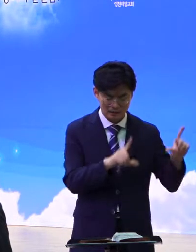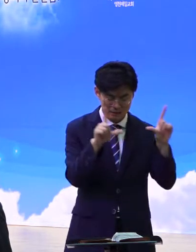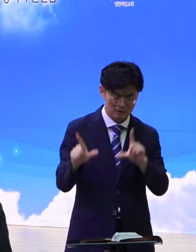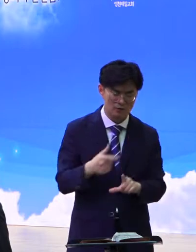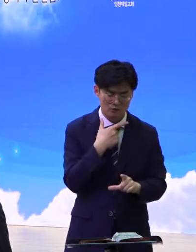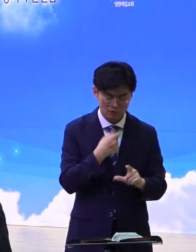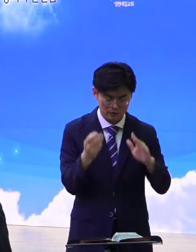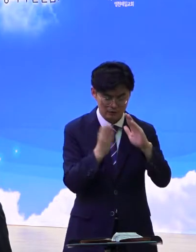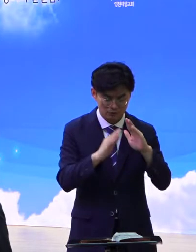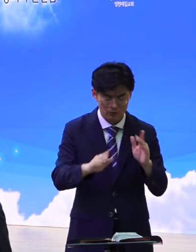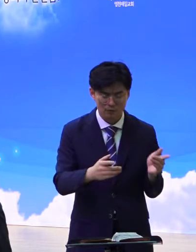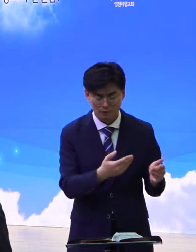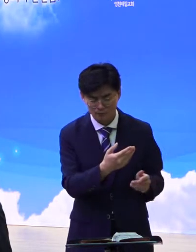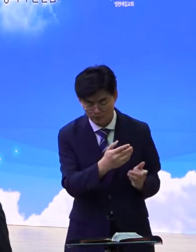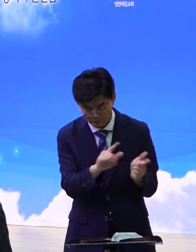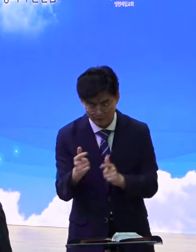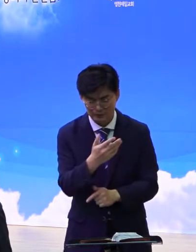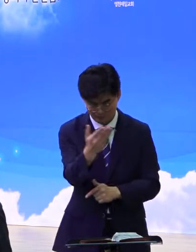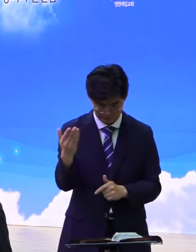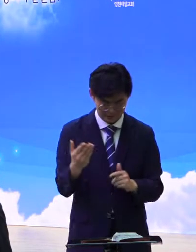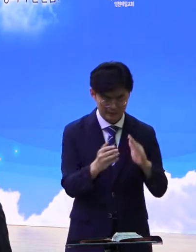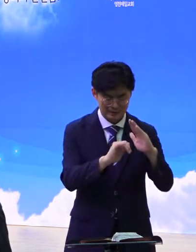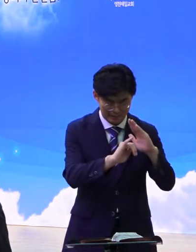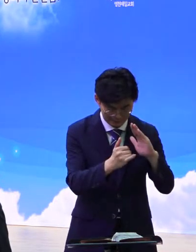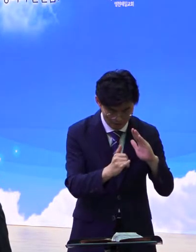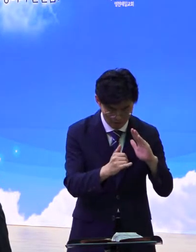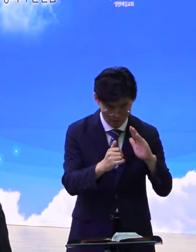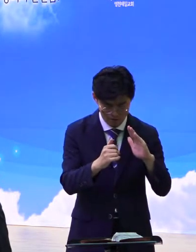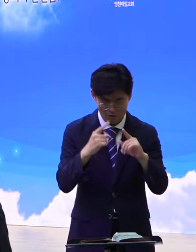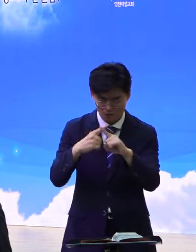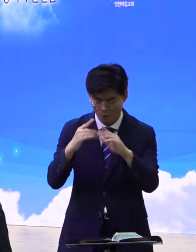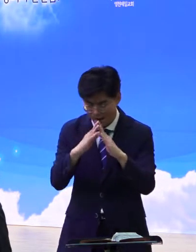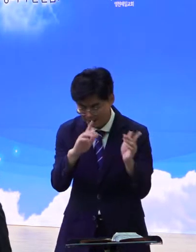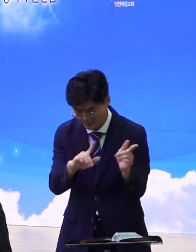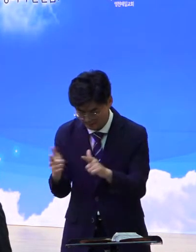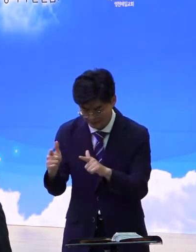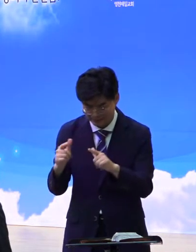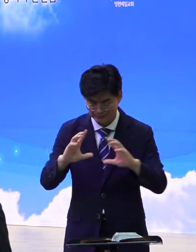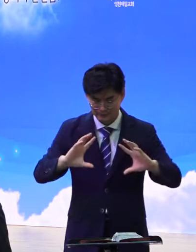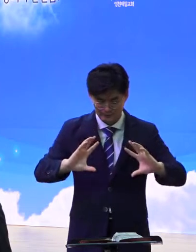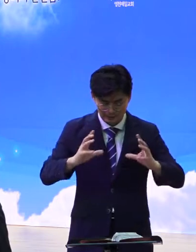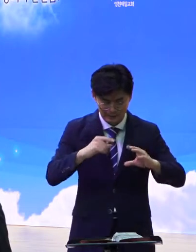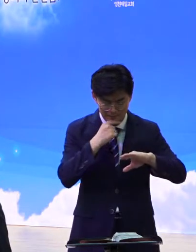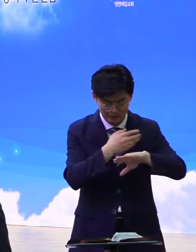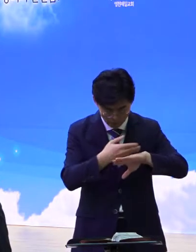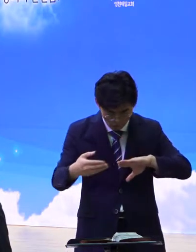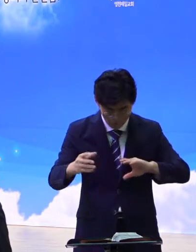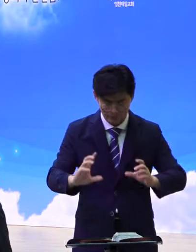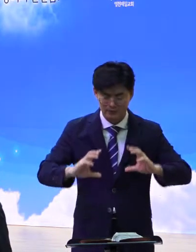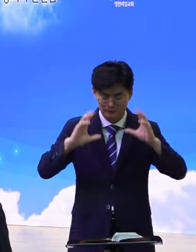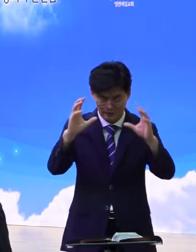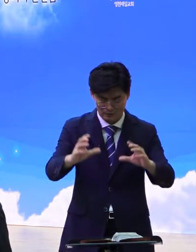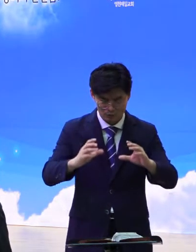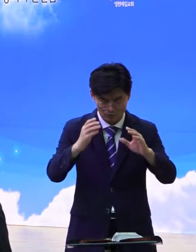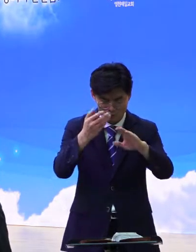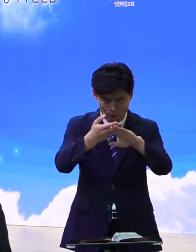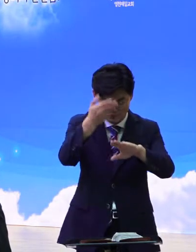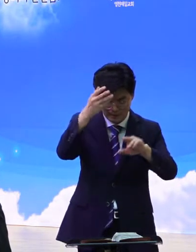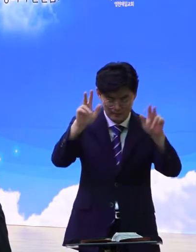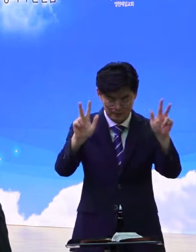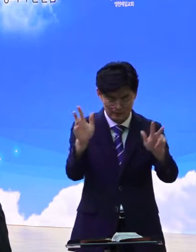모든 가족들과 그들의 가정과 이 땅의 교회들과 이 나라와 민족과 세계 열방 위에